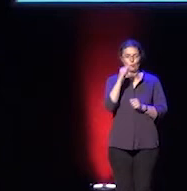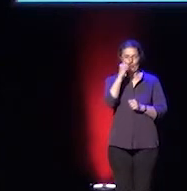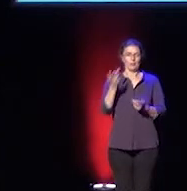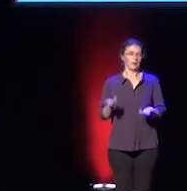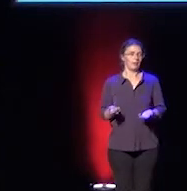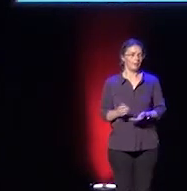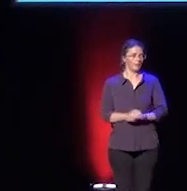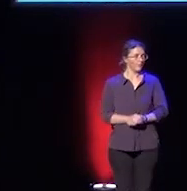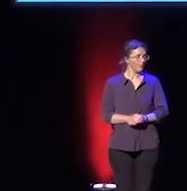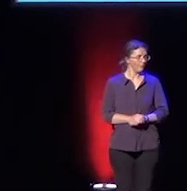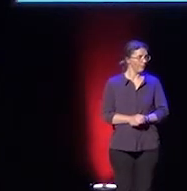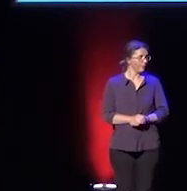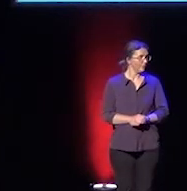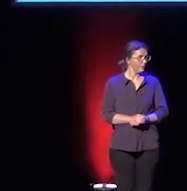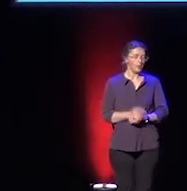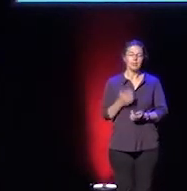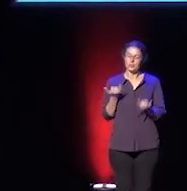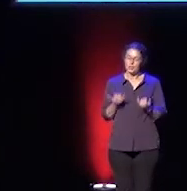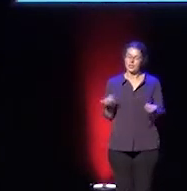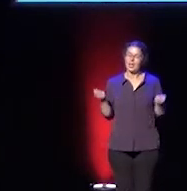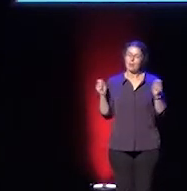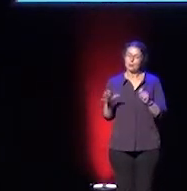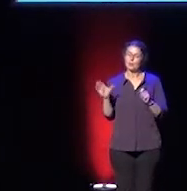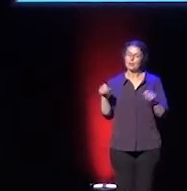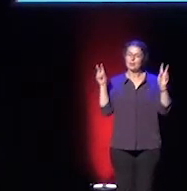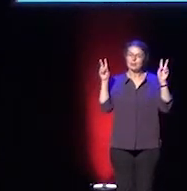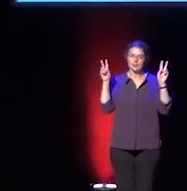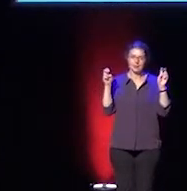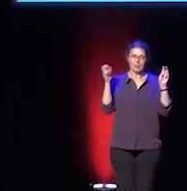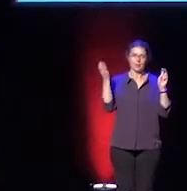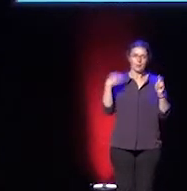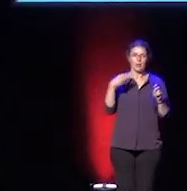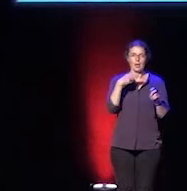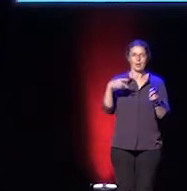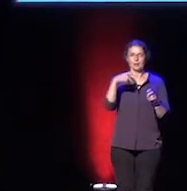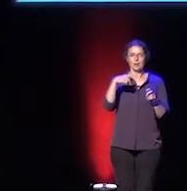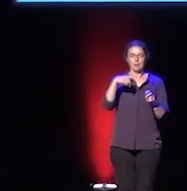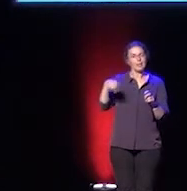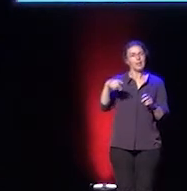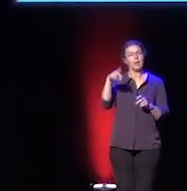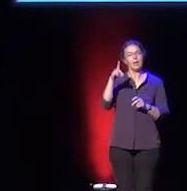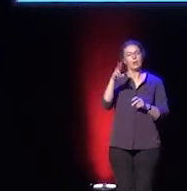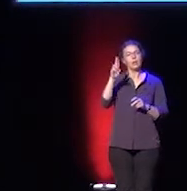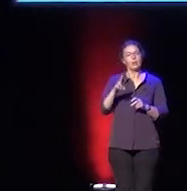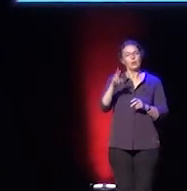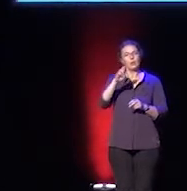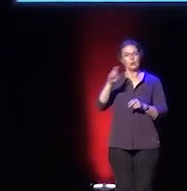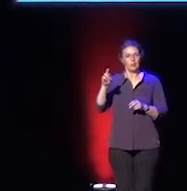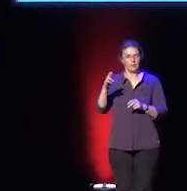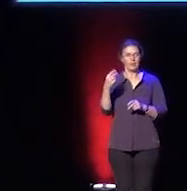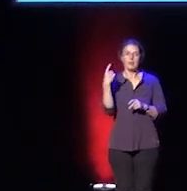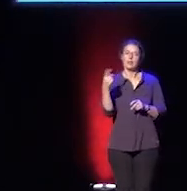sein. Und ich möchte schließen mit einem Zitat von Hans-Peter Dürr. Hans-Peter Dürr